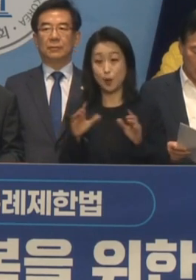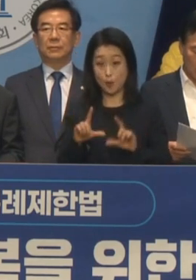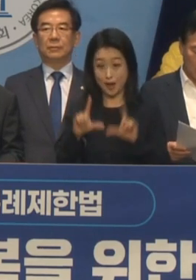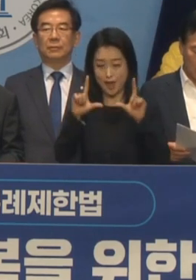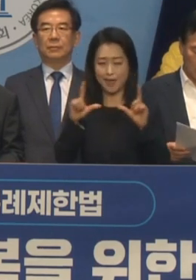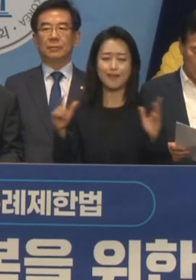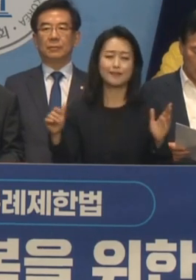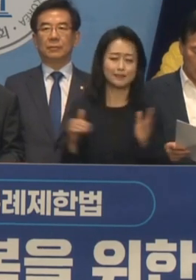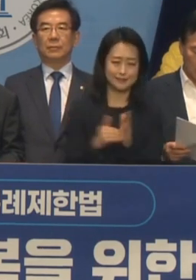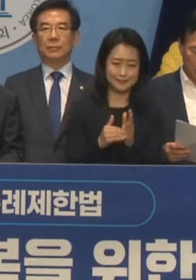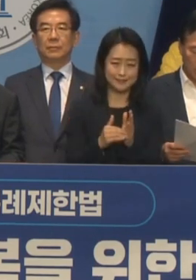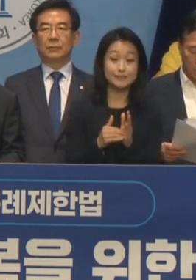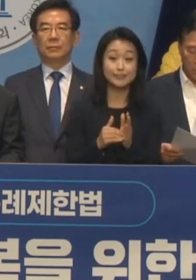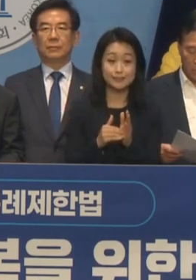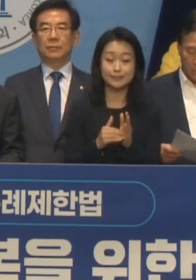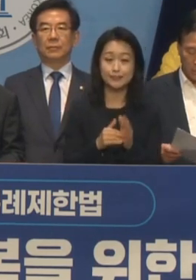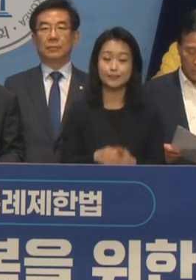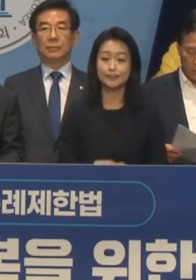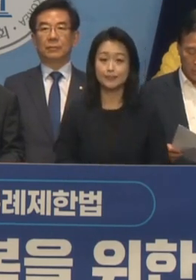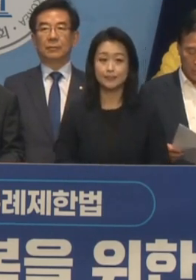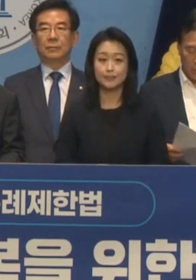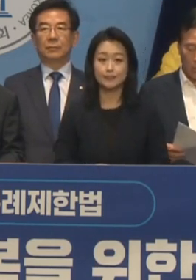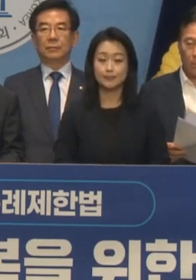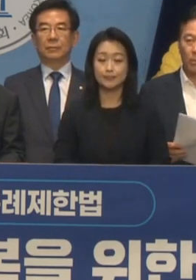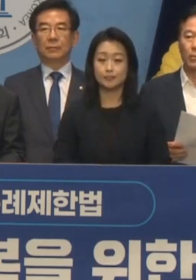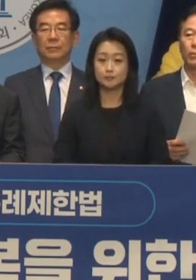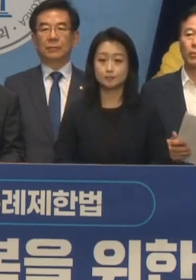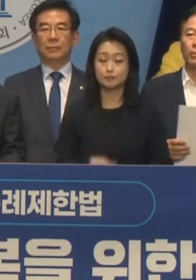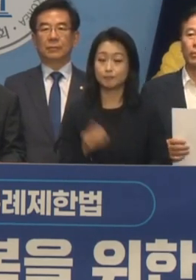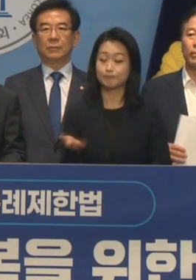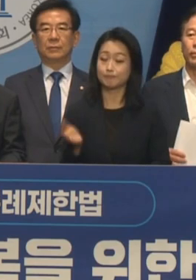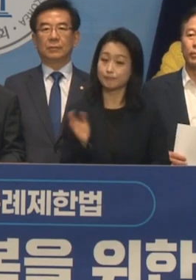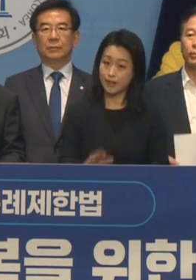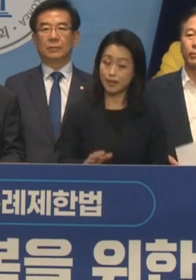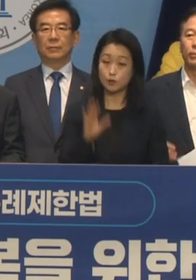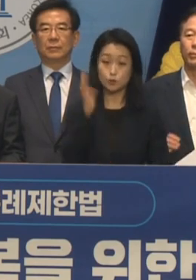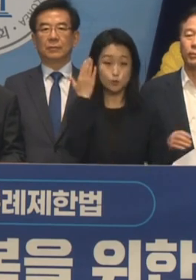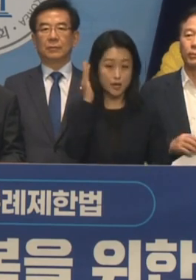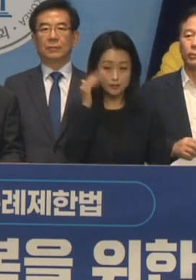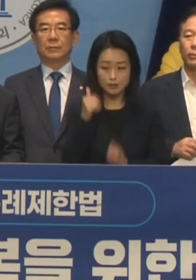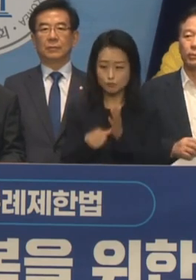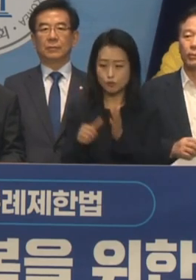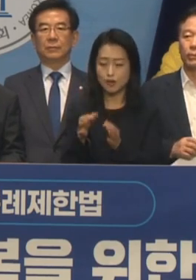말까지 세제 혜택을 받을 수 있게 되어 있습니다. 그런데